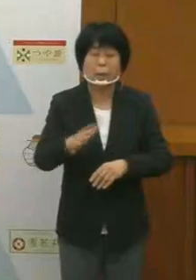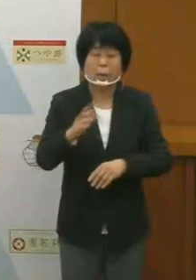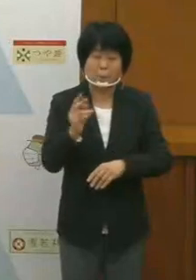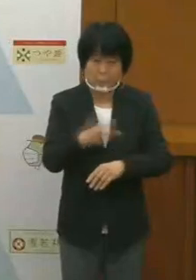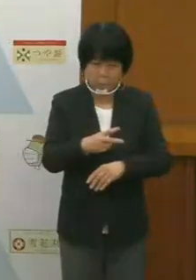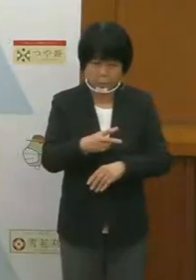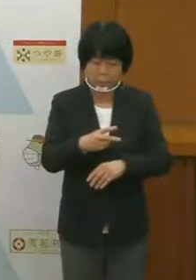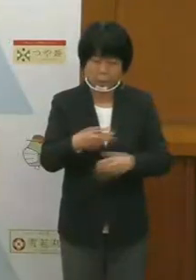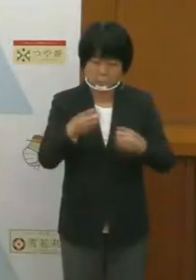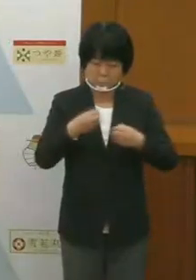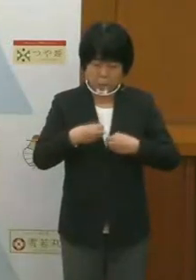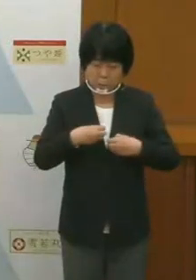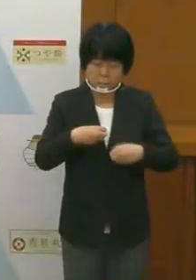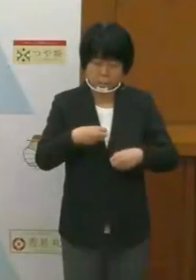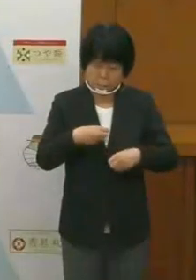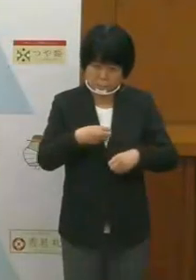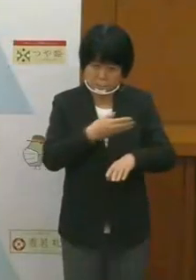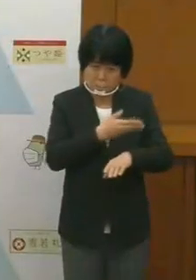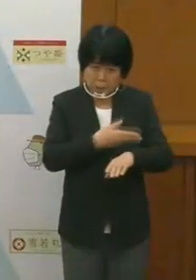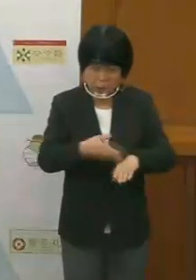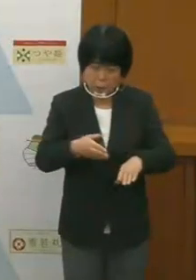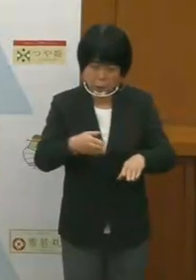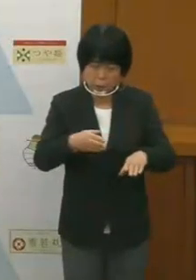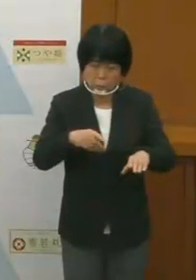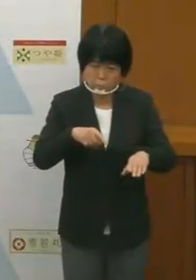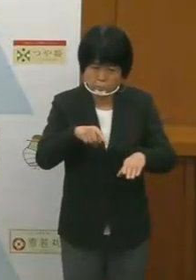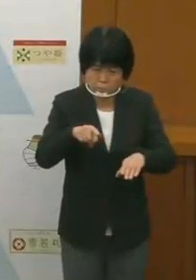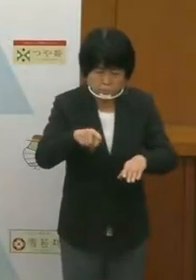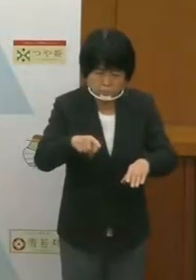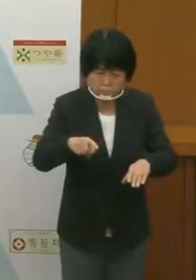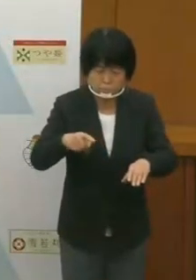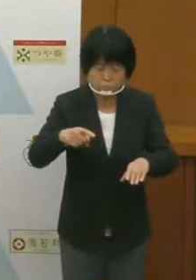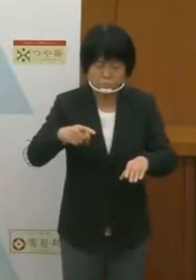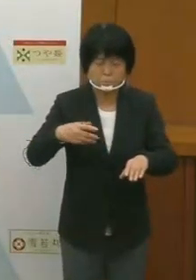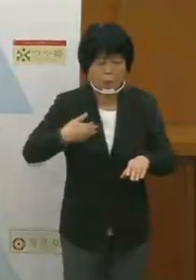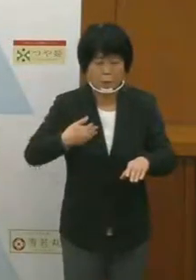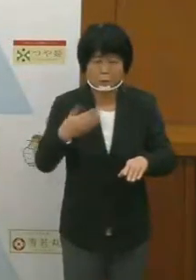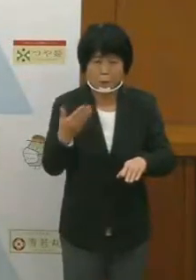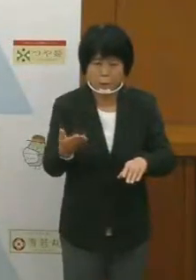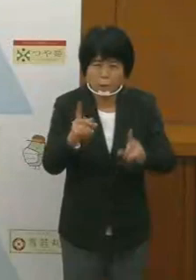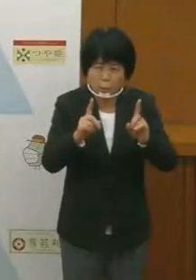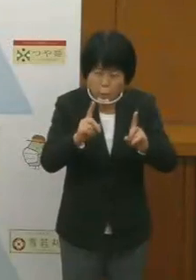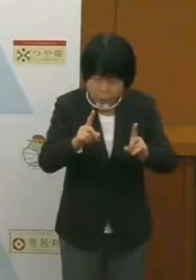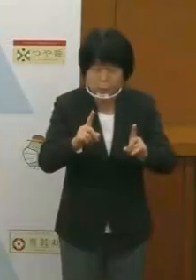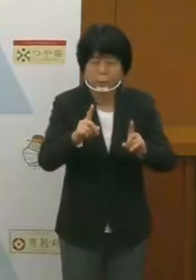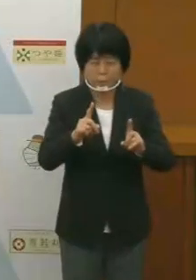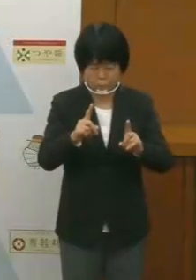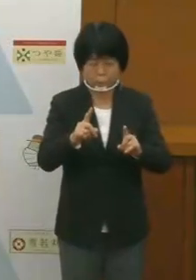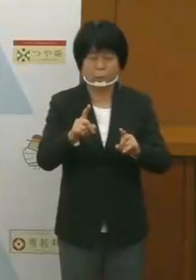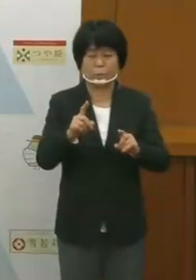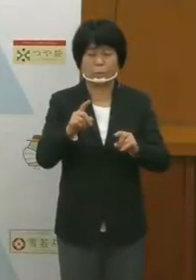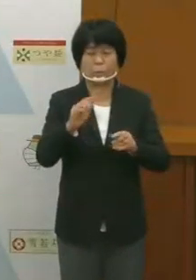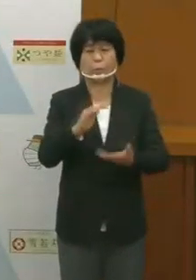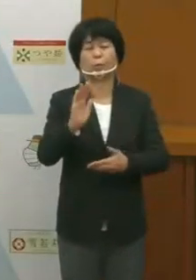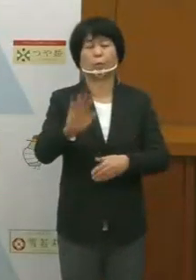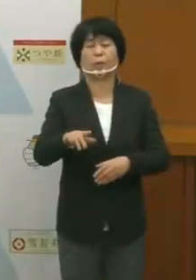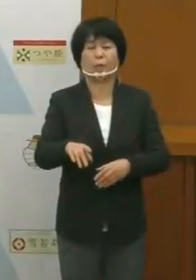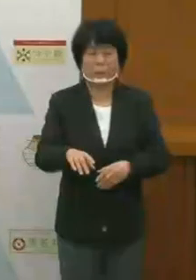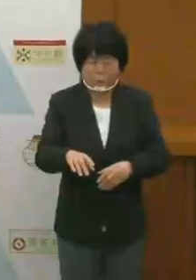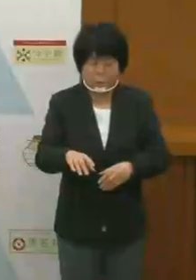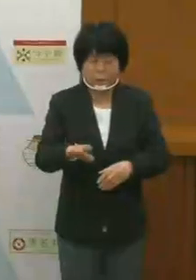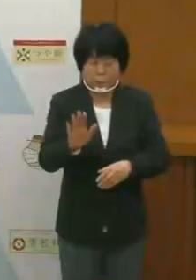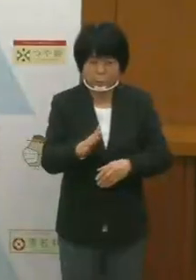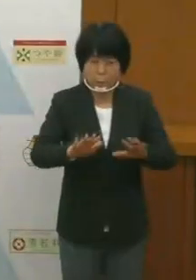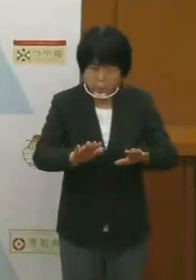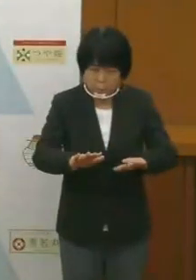の方が出るか出ないか、そこだけだったのであります。それでもうちょっと重症者が出ましたので、